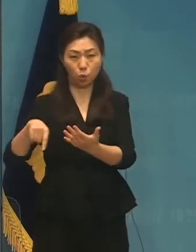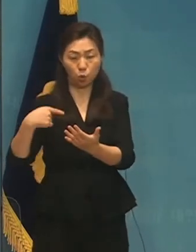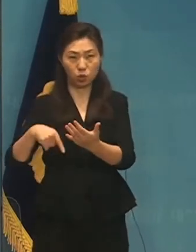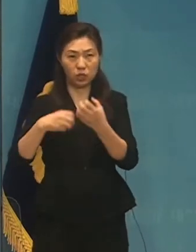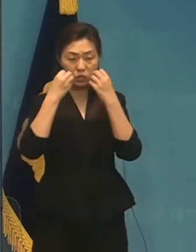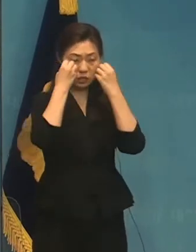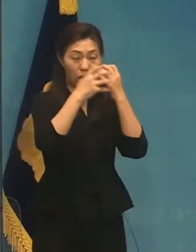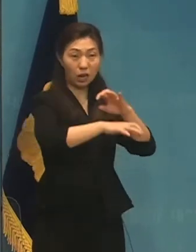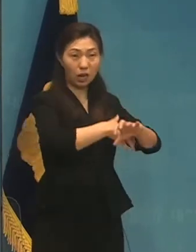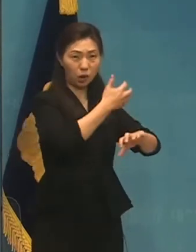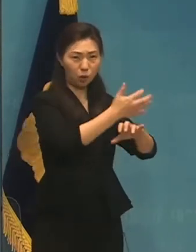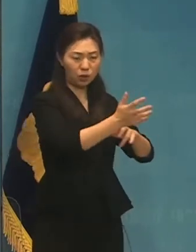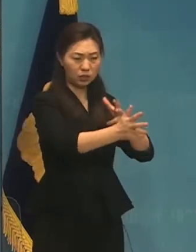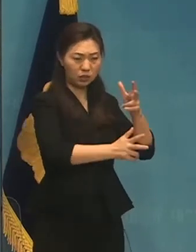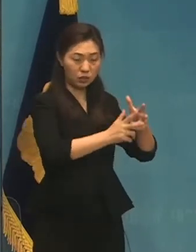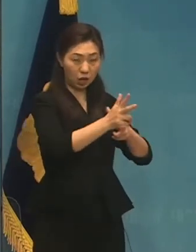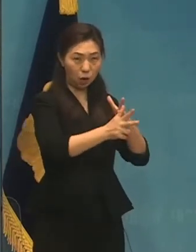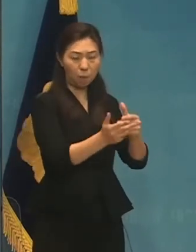혁신기업과 산업 수요의